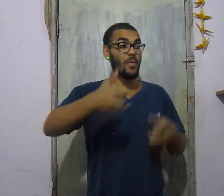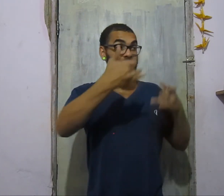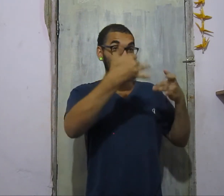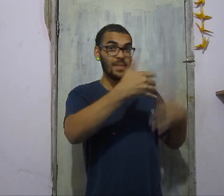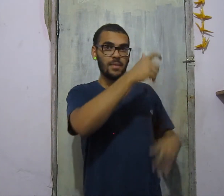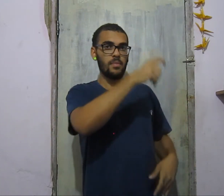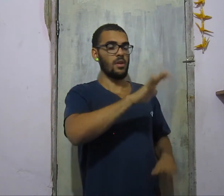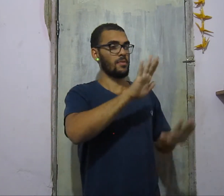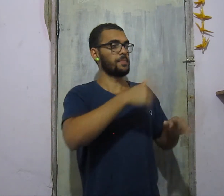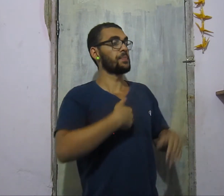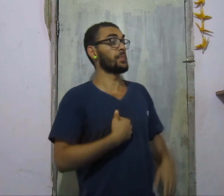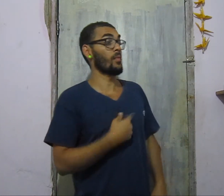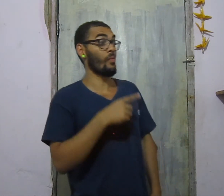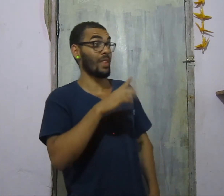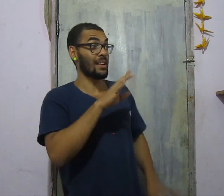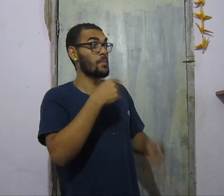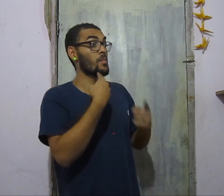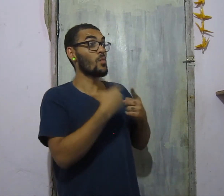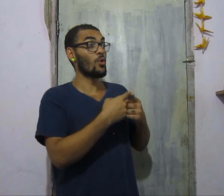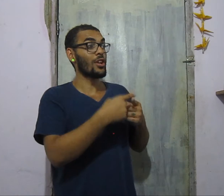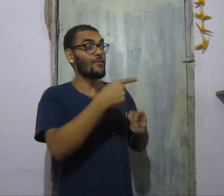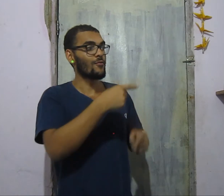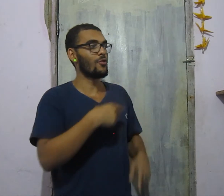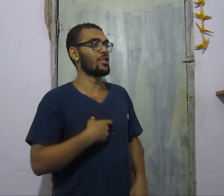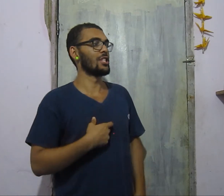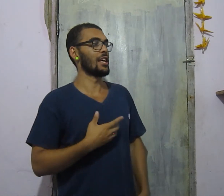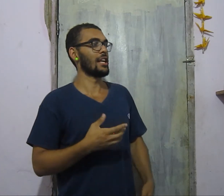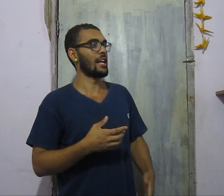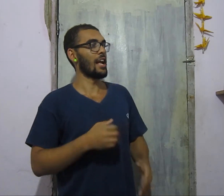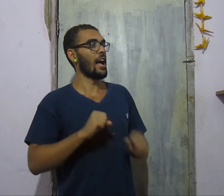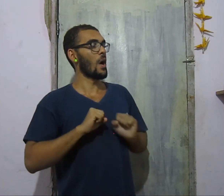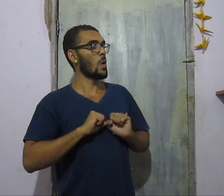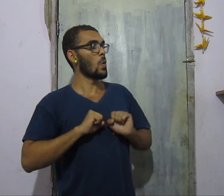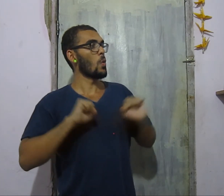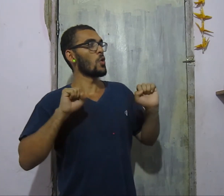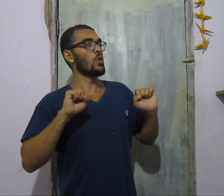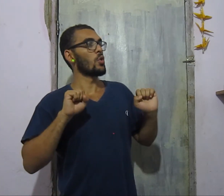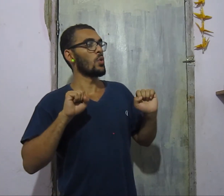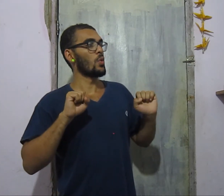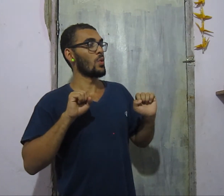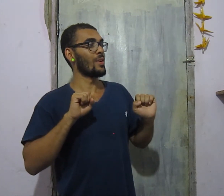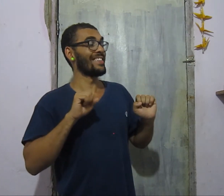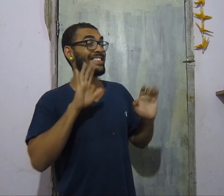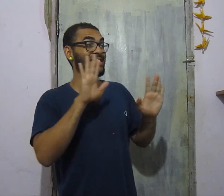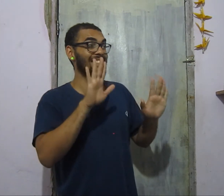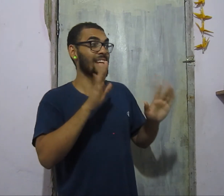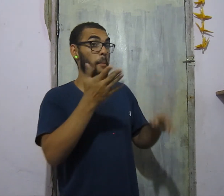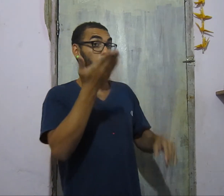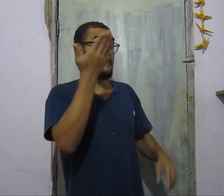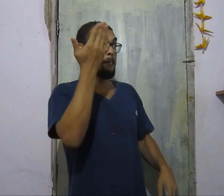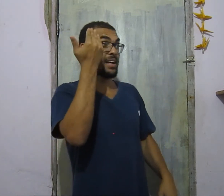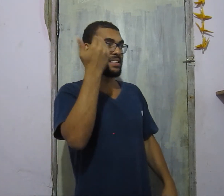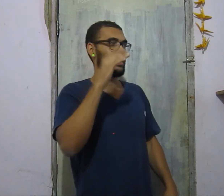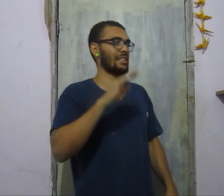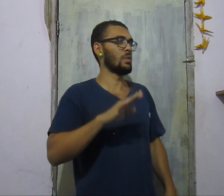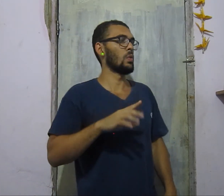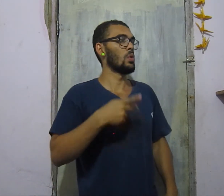ele, que ele vai ajudar ela. E ele explica que na verdade ela acordou